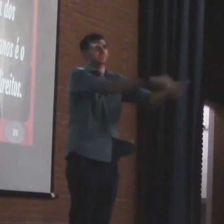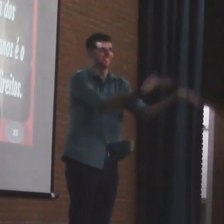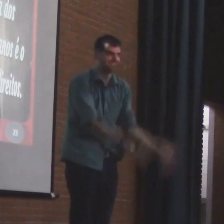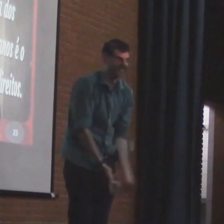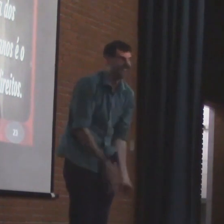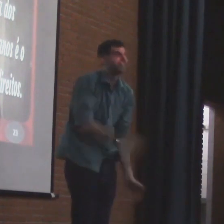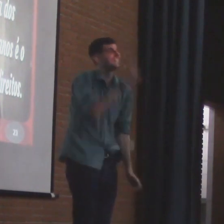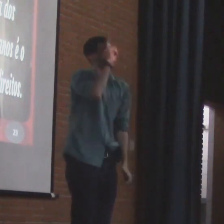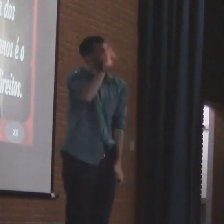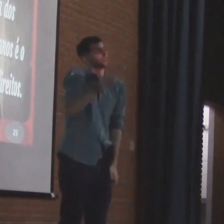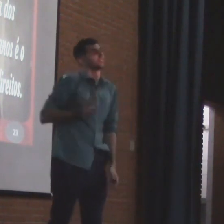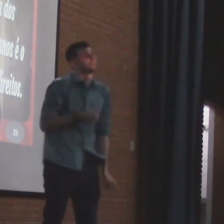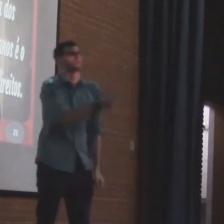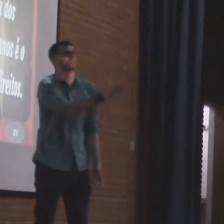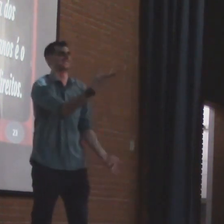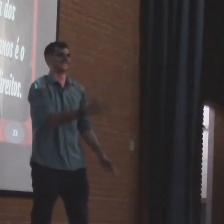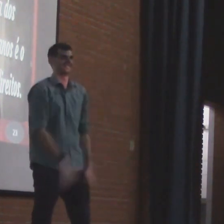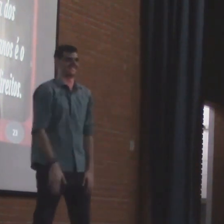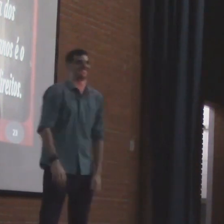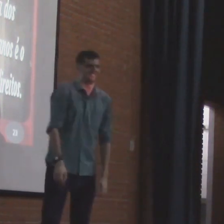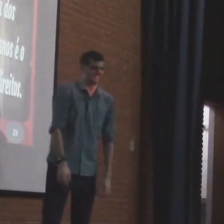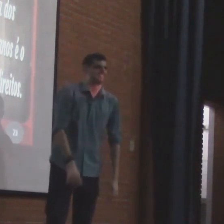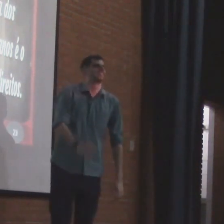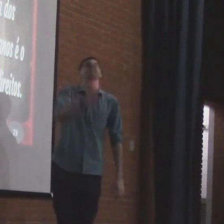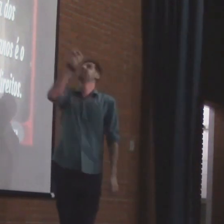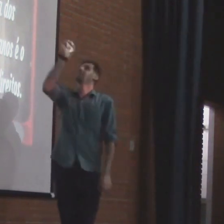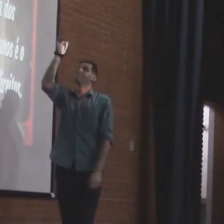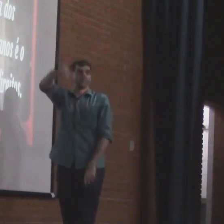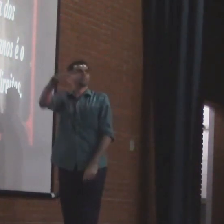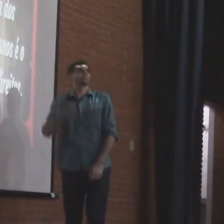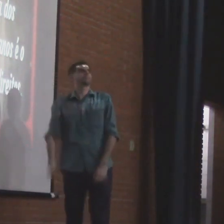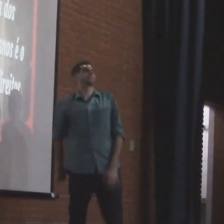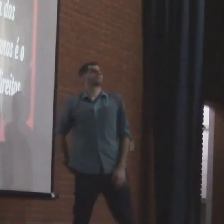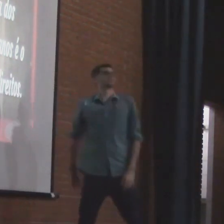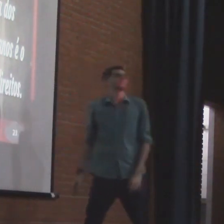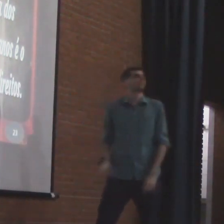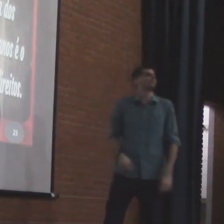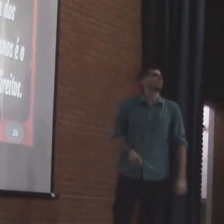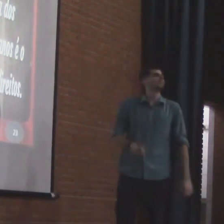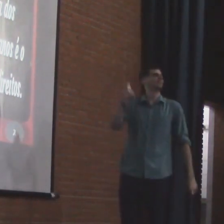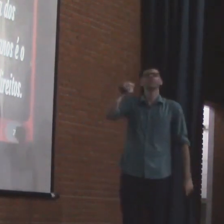continuar indo atrás, a gente tem que continuar lutando, ok? Próximo slide.